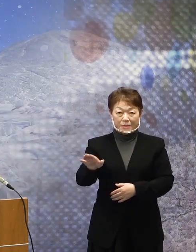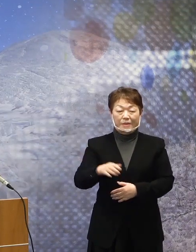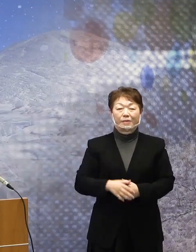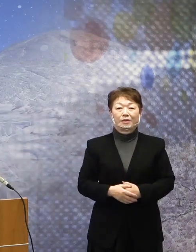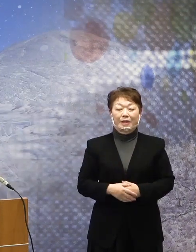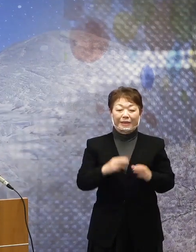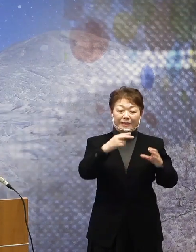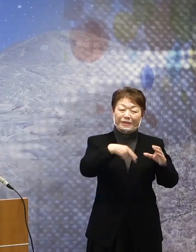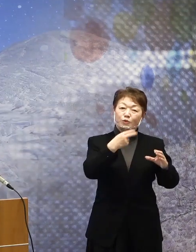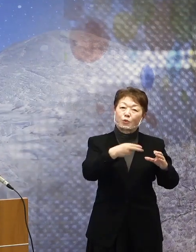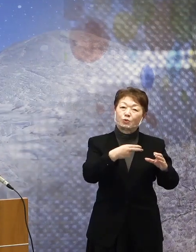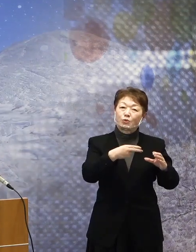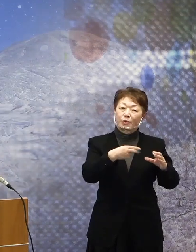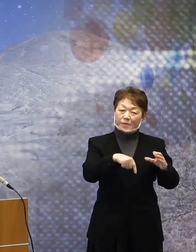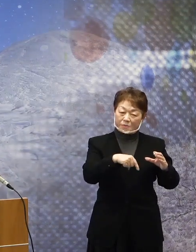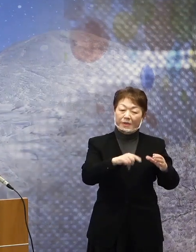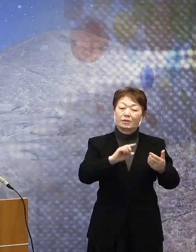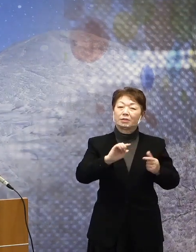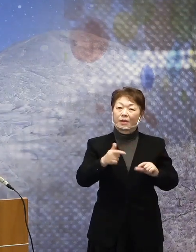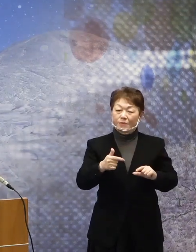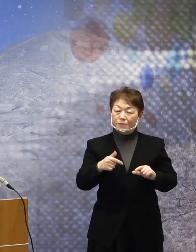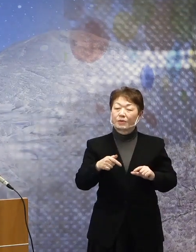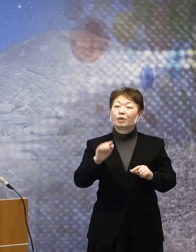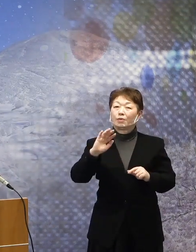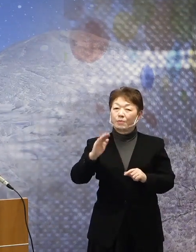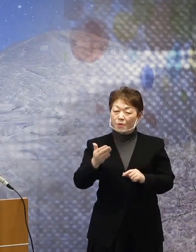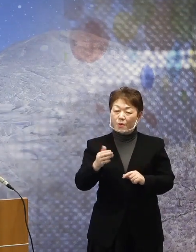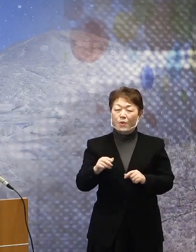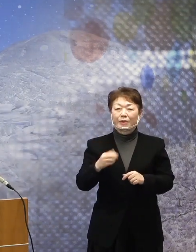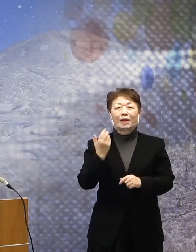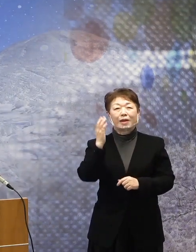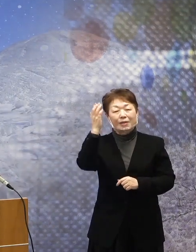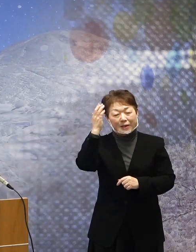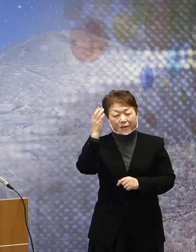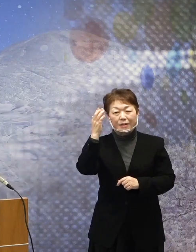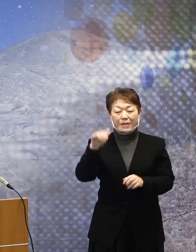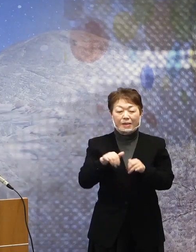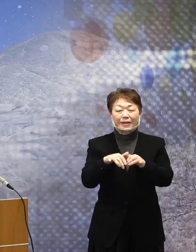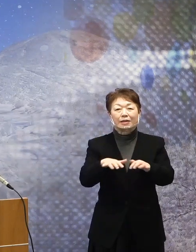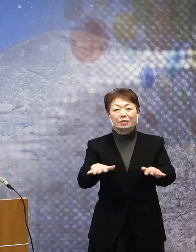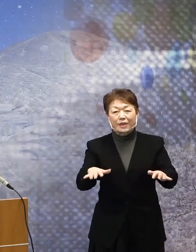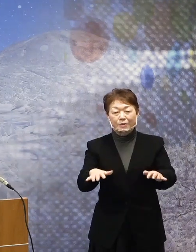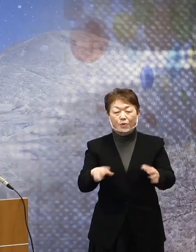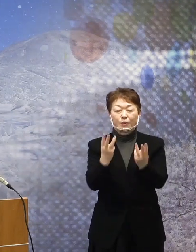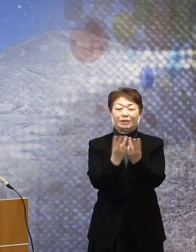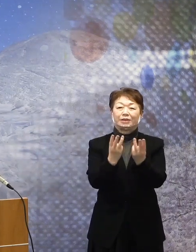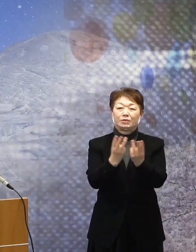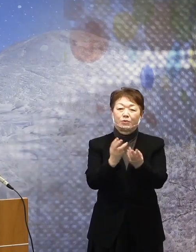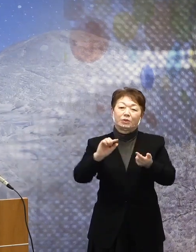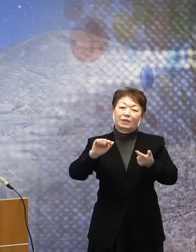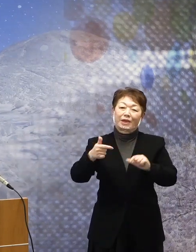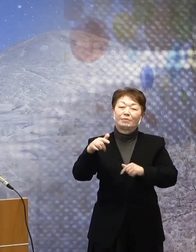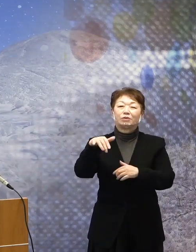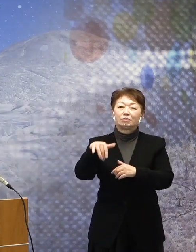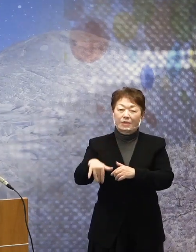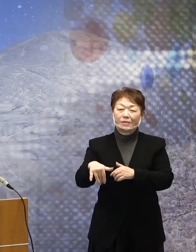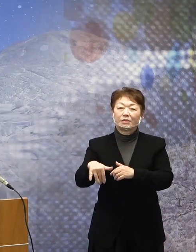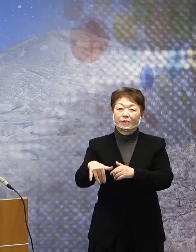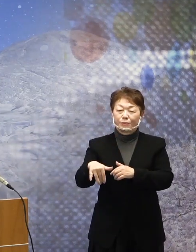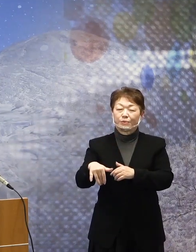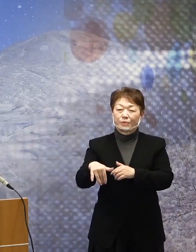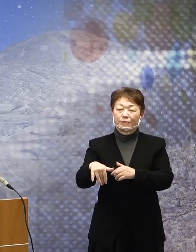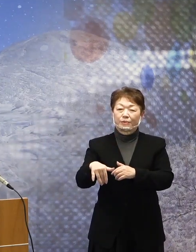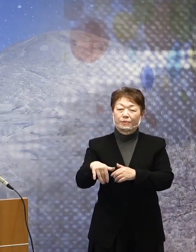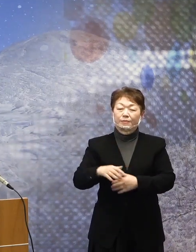まあ、飲食店の部分はこうだけれども、まあ、なかなか感染の人数という点で弘前ともまた違いありますねという話、まあ、ある意味一定